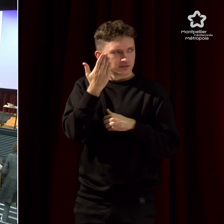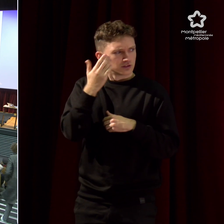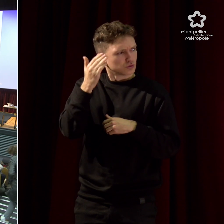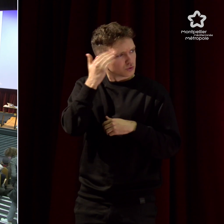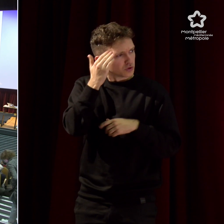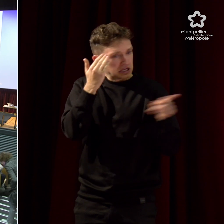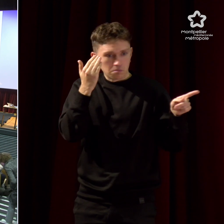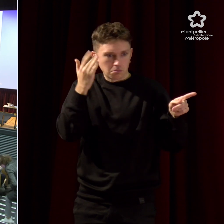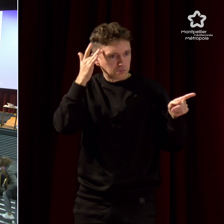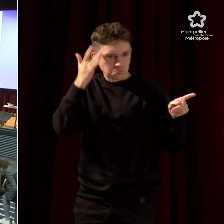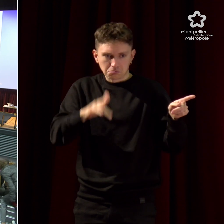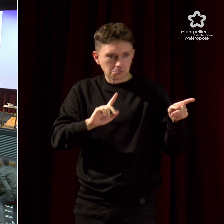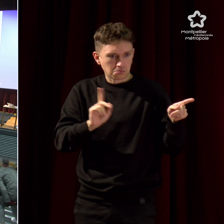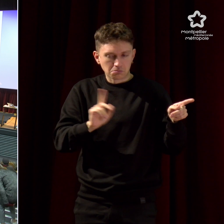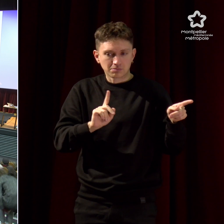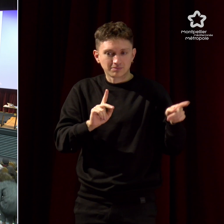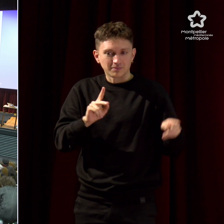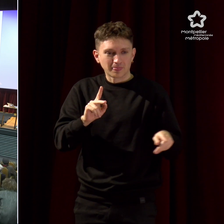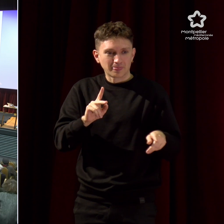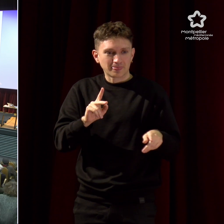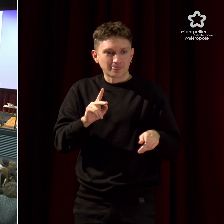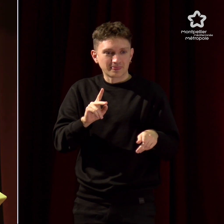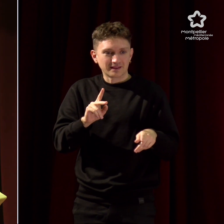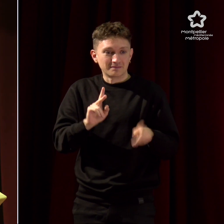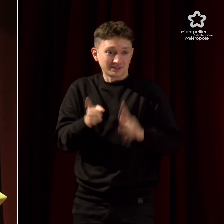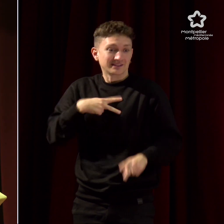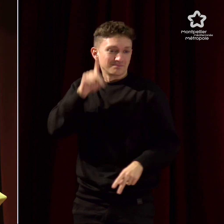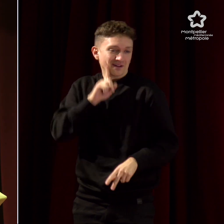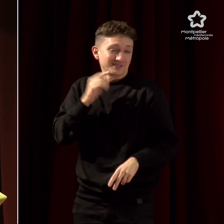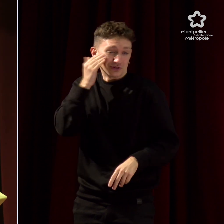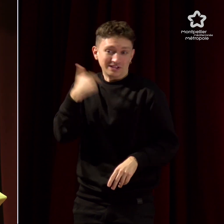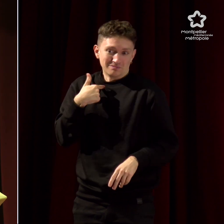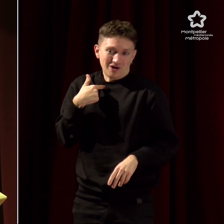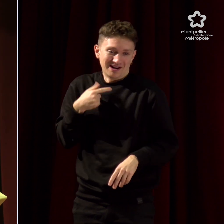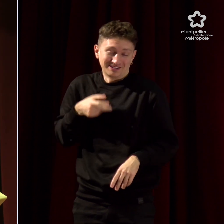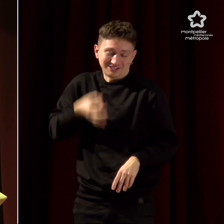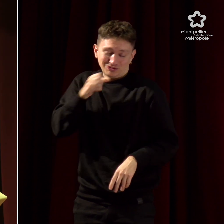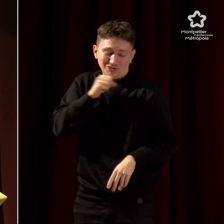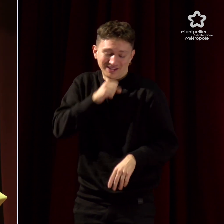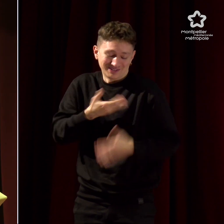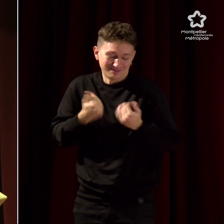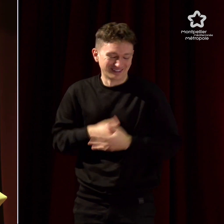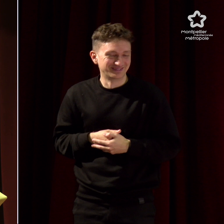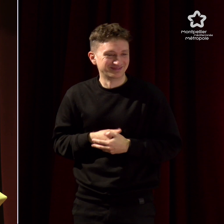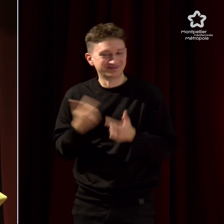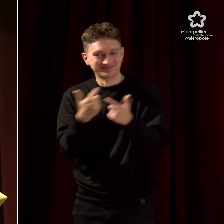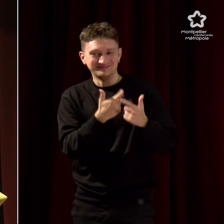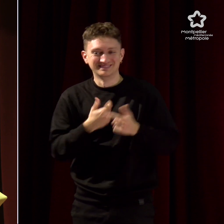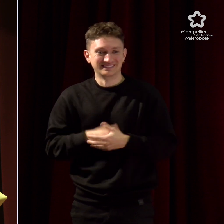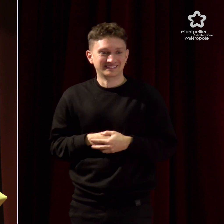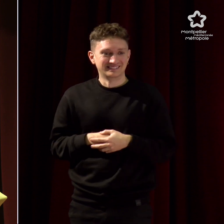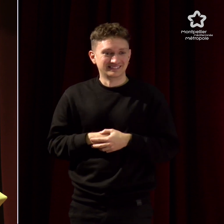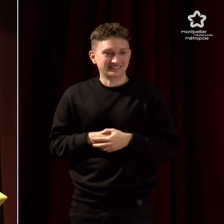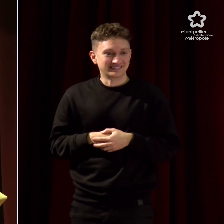Terre ? Pas Les Enfants de la Terre. Ma fille, ça doit pas être la bonne génération. Votre fille? Ouais. Ah, je sais pas, mais enfin, en tout c'est